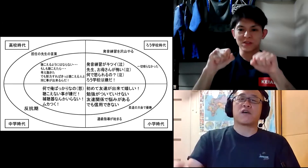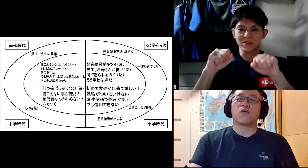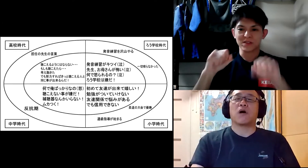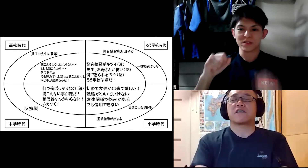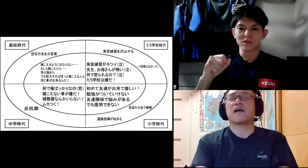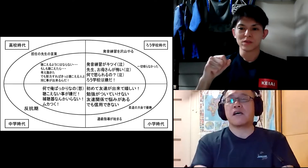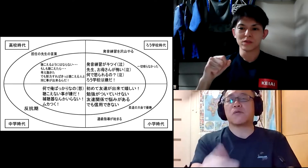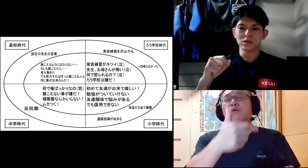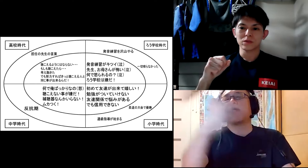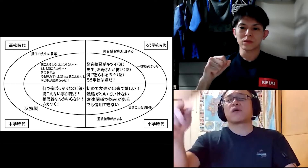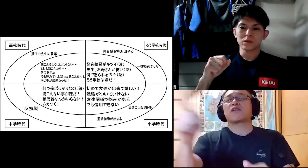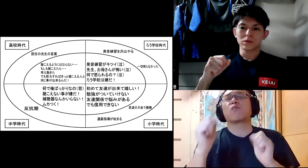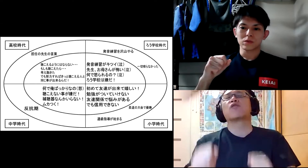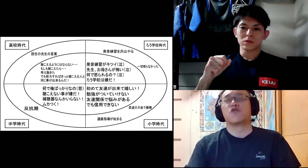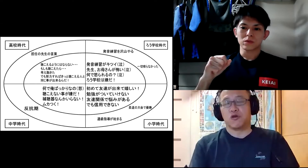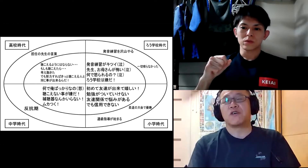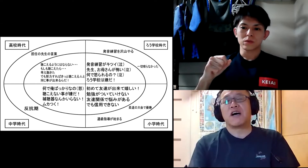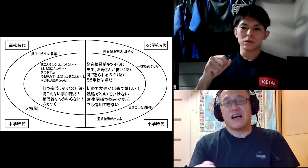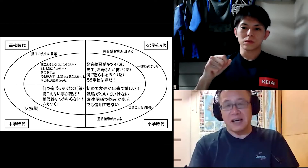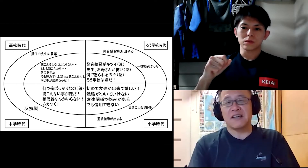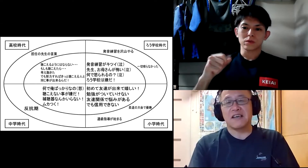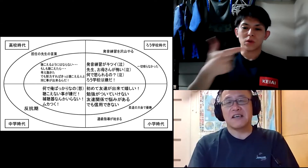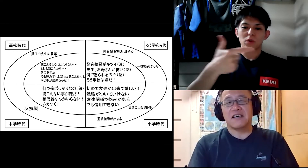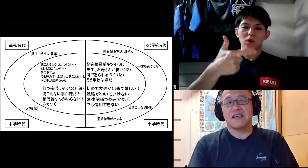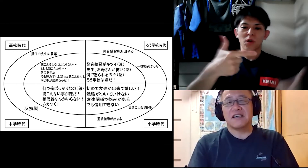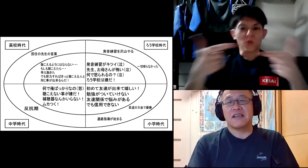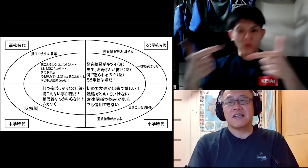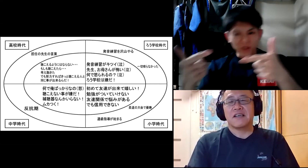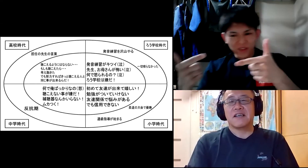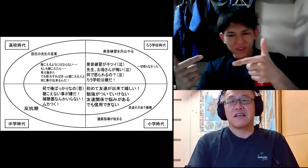大きな人、足が速い人もいる、大きな人もいる。はい。